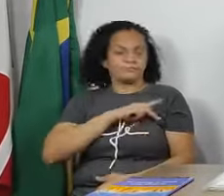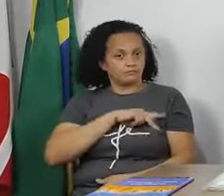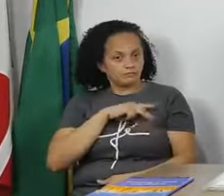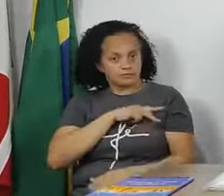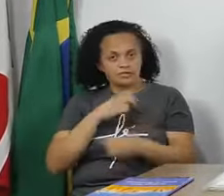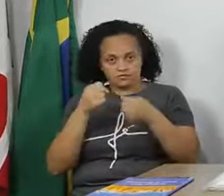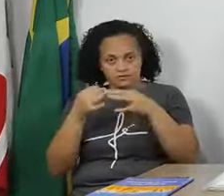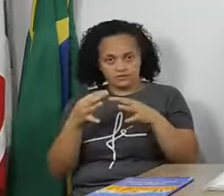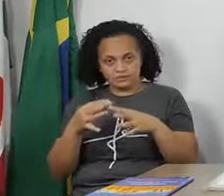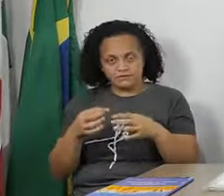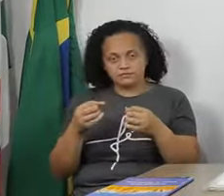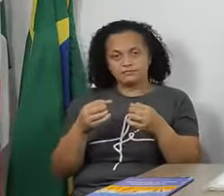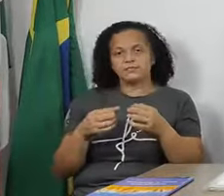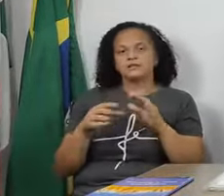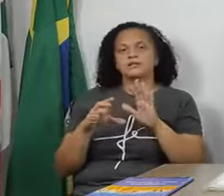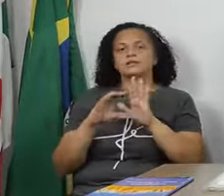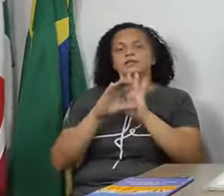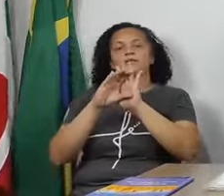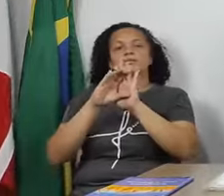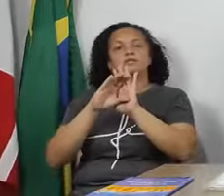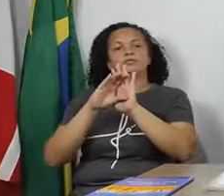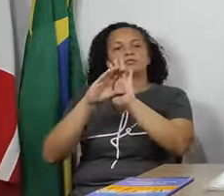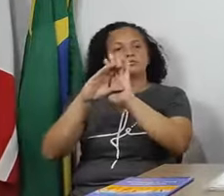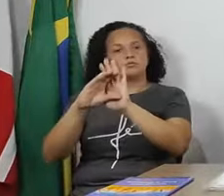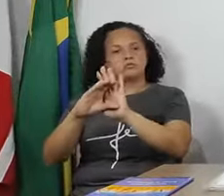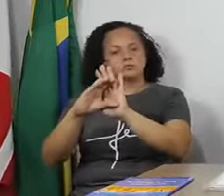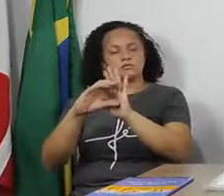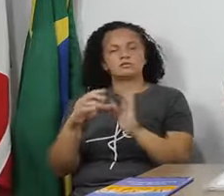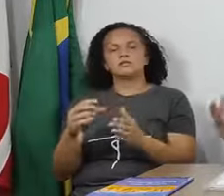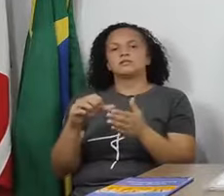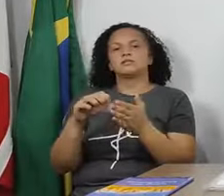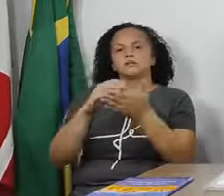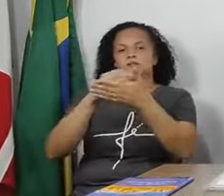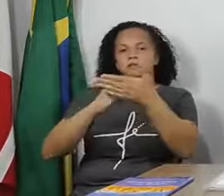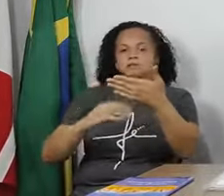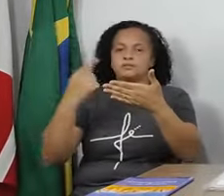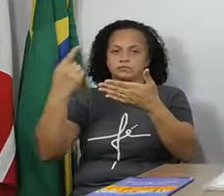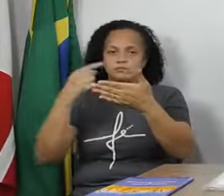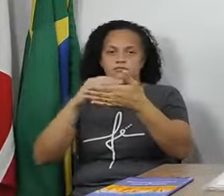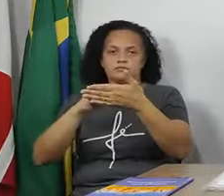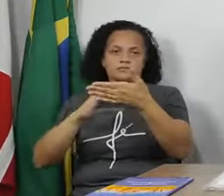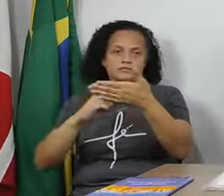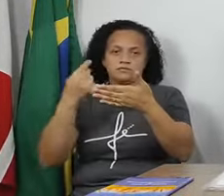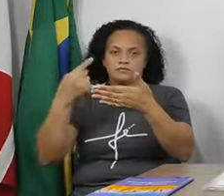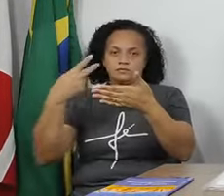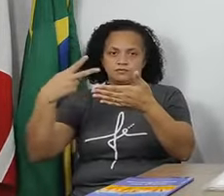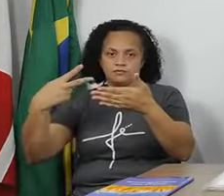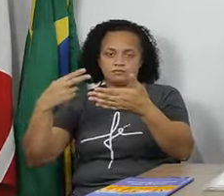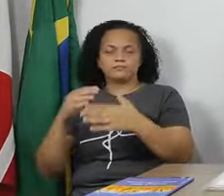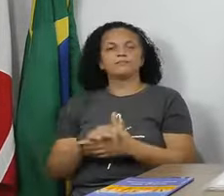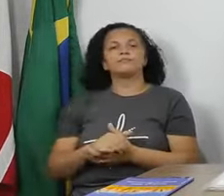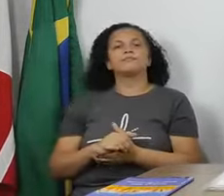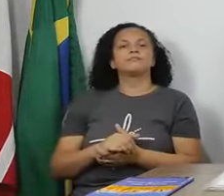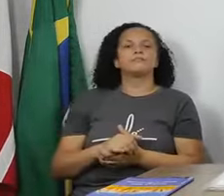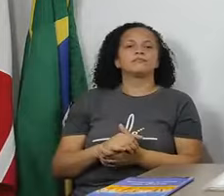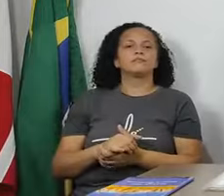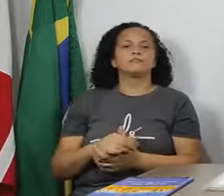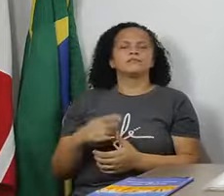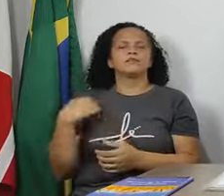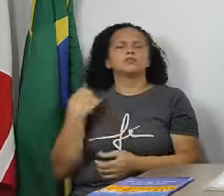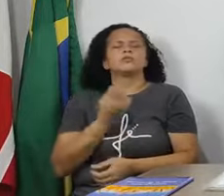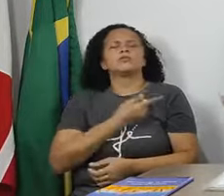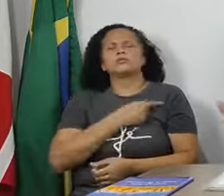2, que nós podemos e devemos desenvolver na nossa vida uma